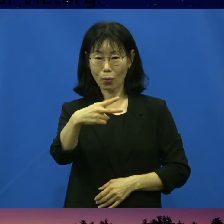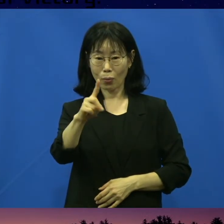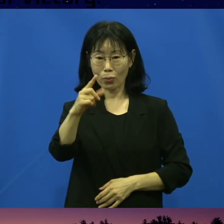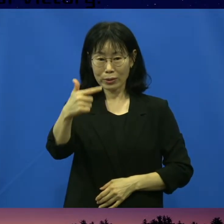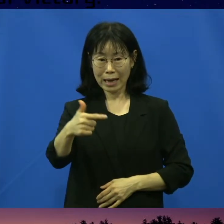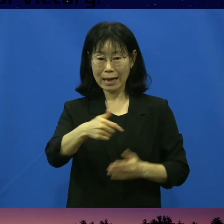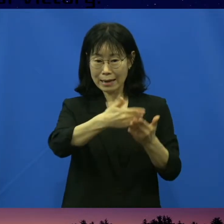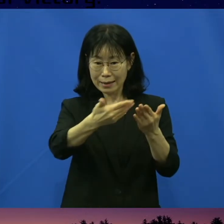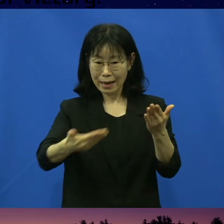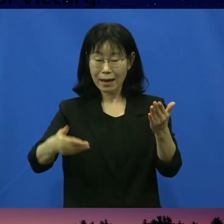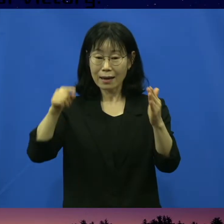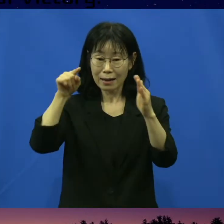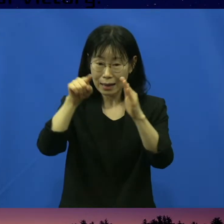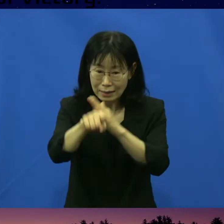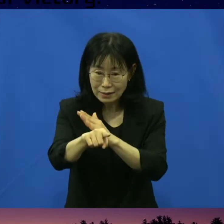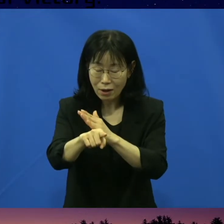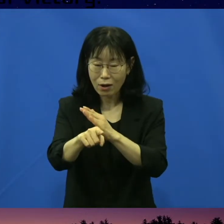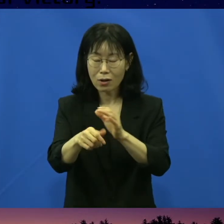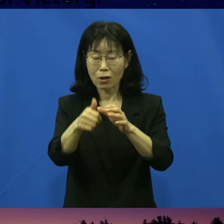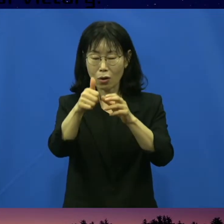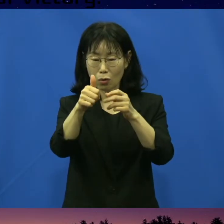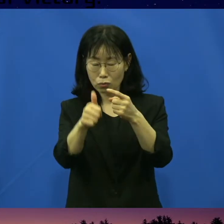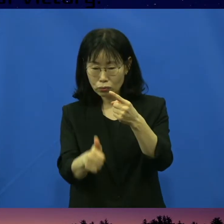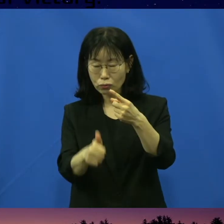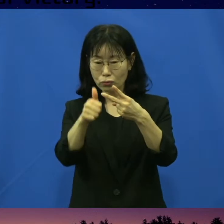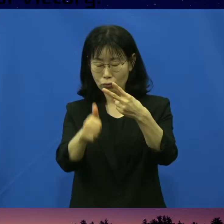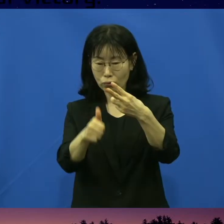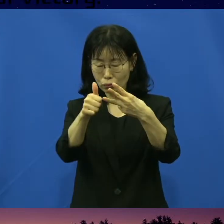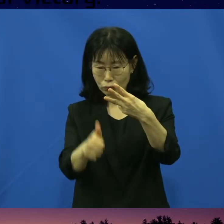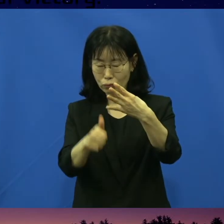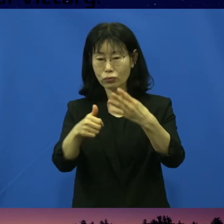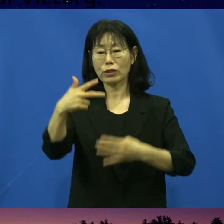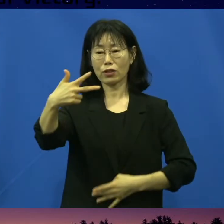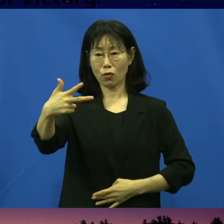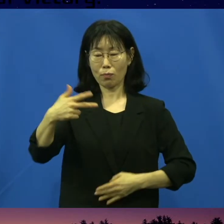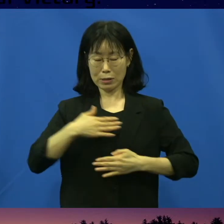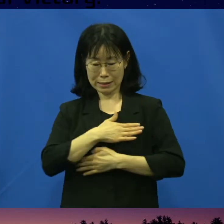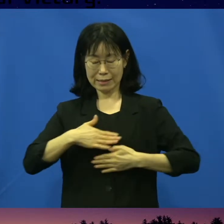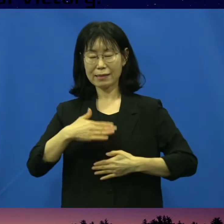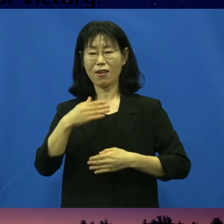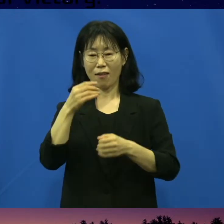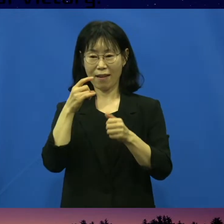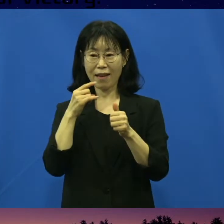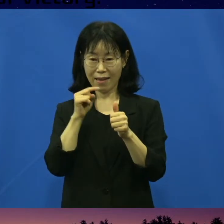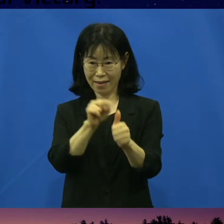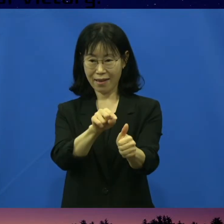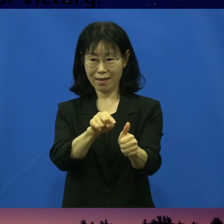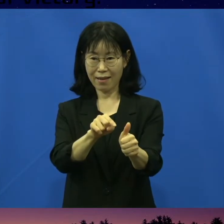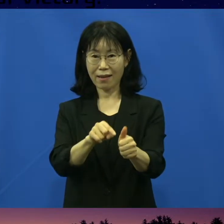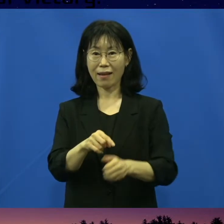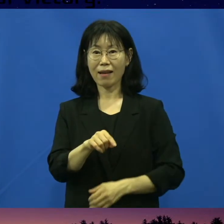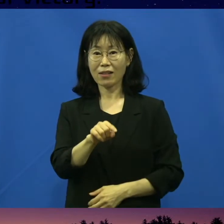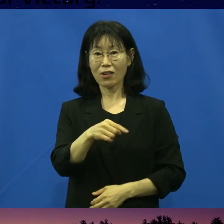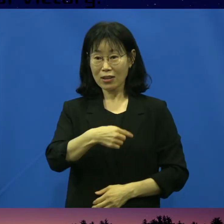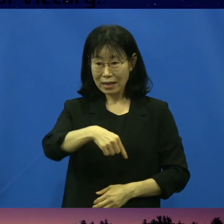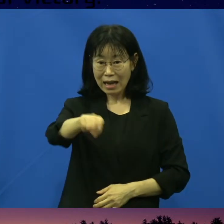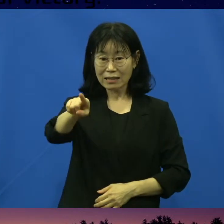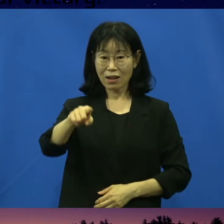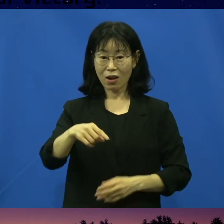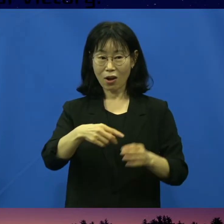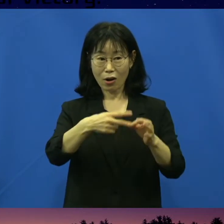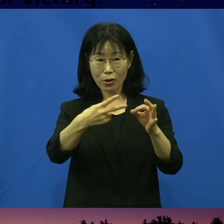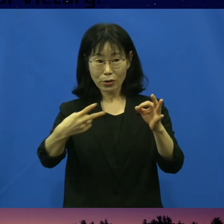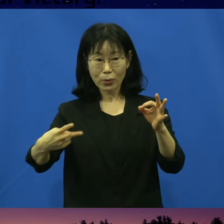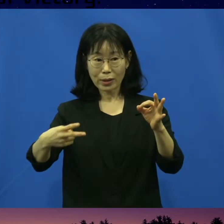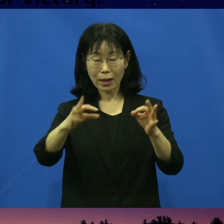씻으십시오. 메시지만 전달합니다. 10절이죠. 엘리사가 사자를 그에게 보내 이르되 너는 가서 요단강에 몸을 7번 씻으라 내 살이